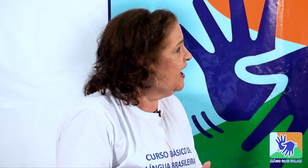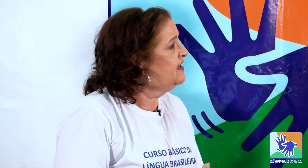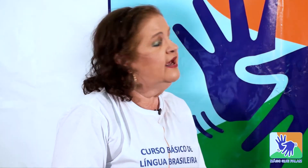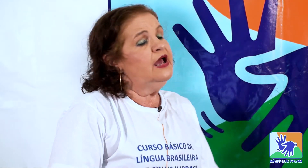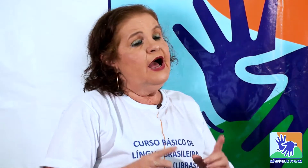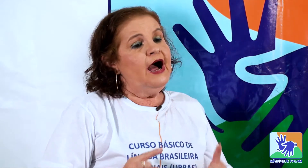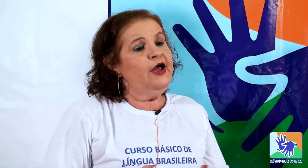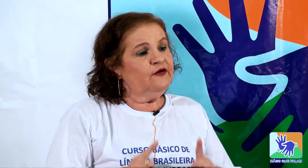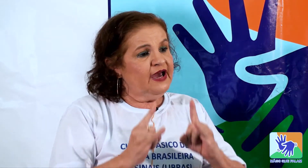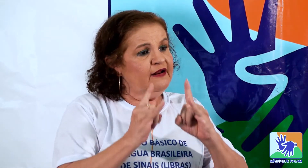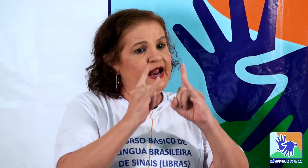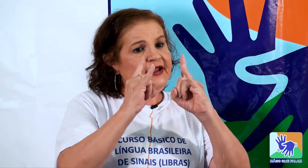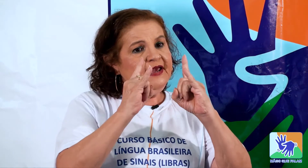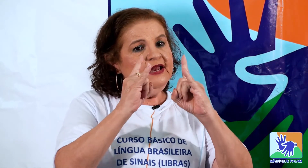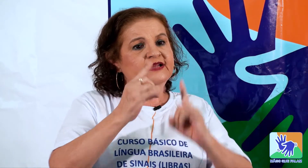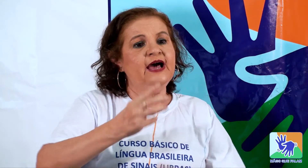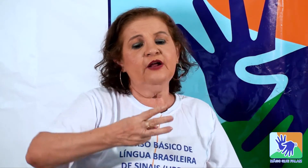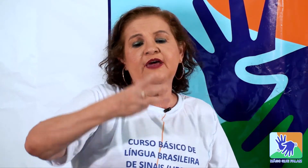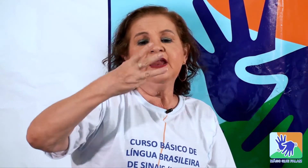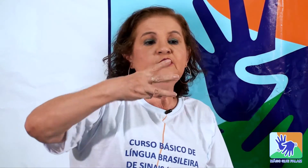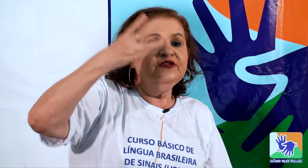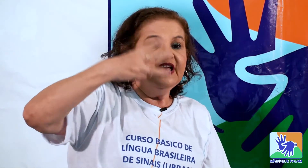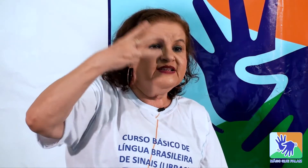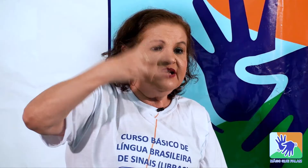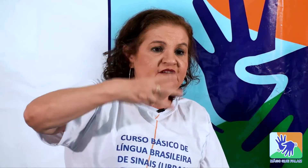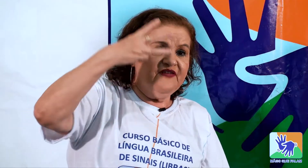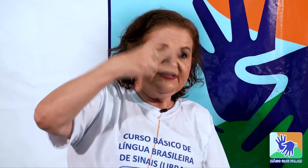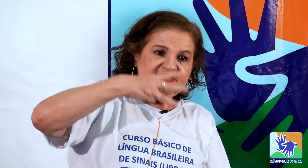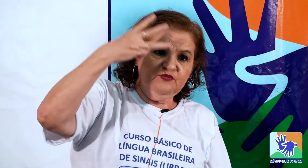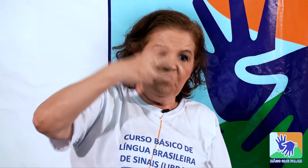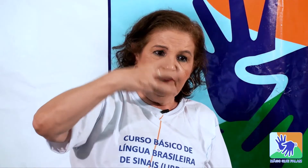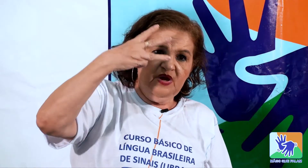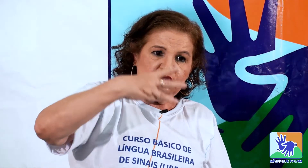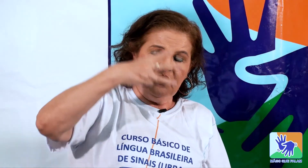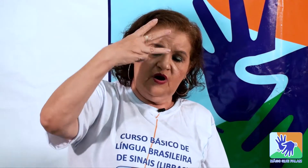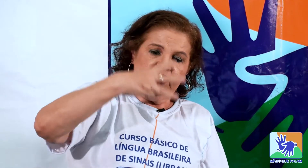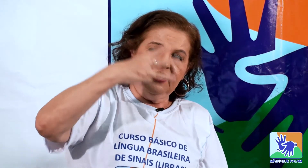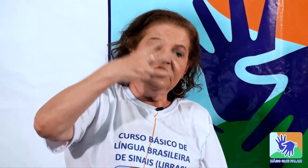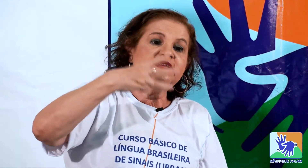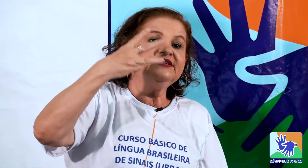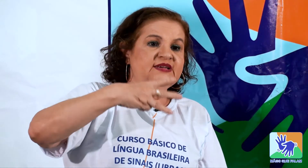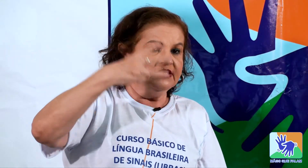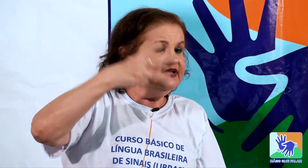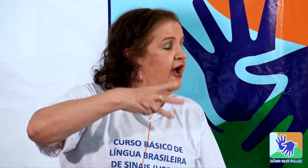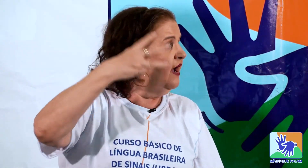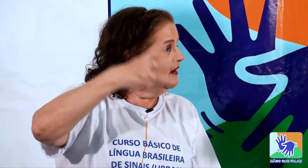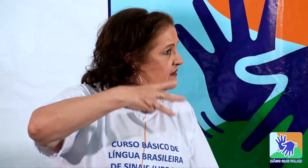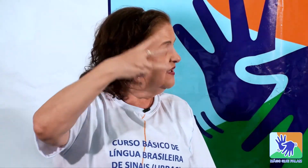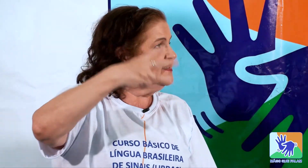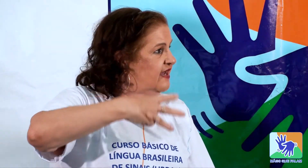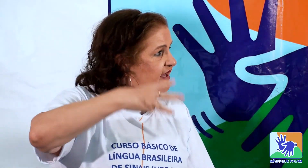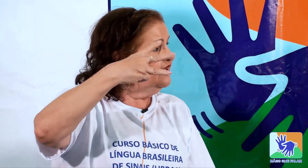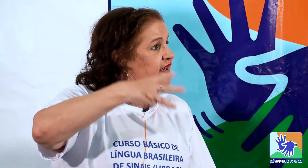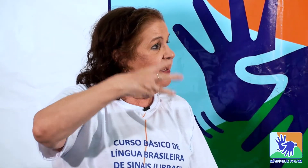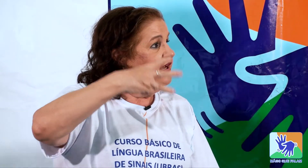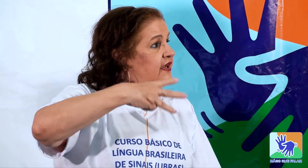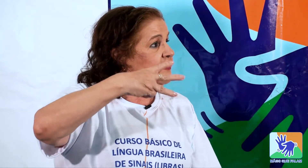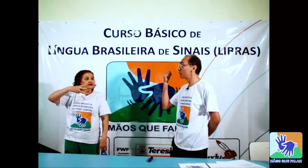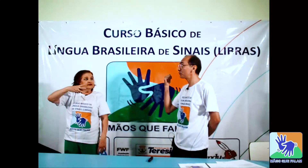ordinários, né? Eu quero ir lá naquele andar, eu quero ir no terceiro. Aí faz esse movimento, terceiro andar. Que lá